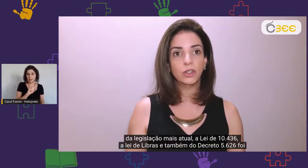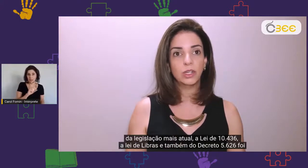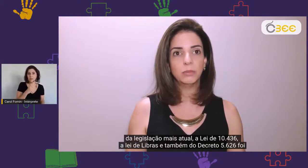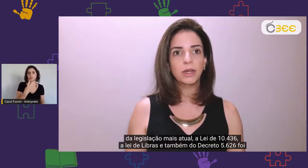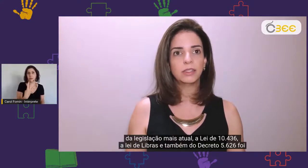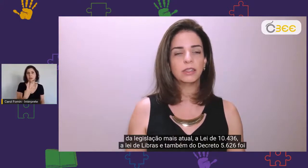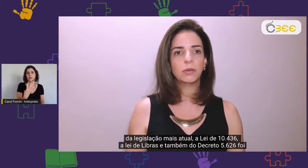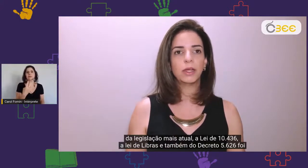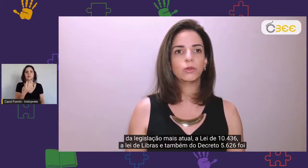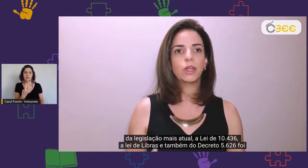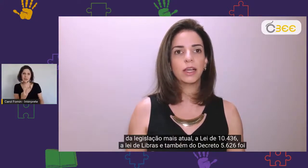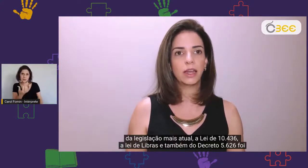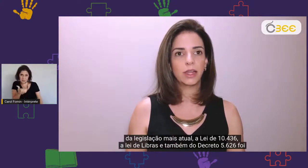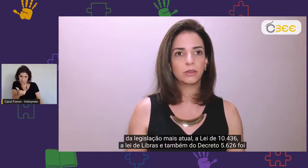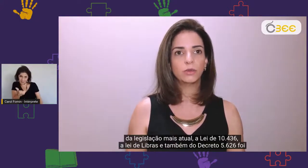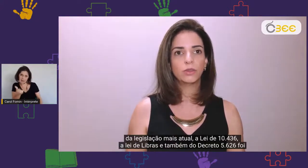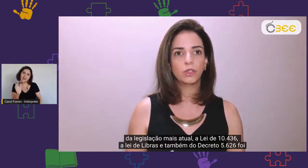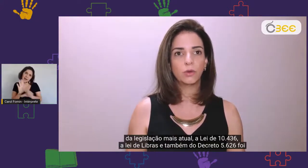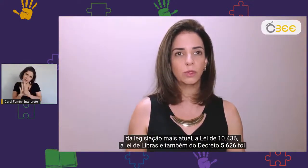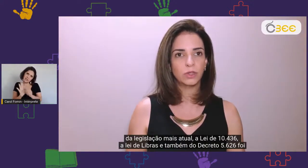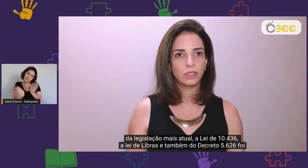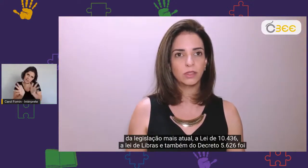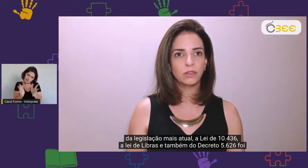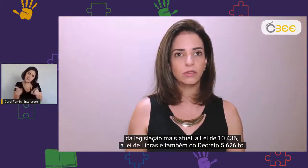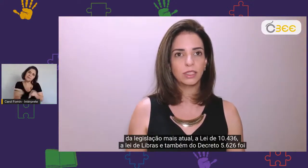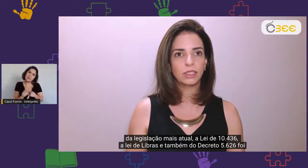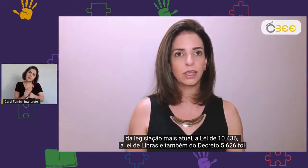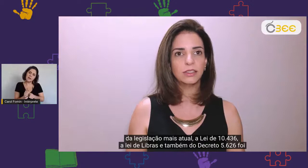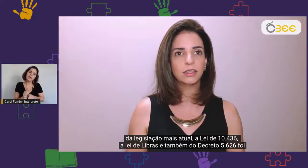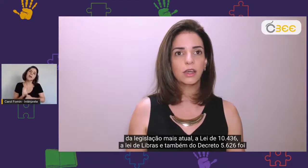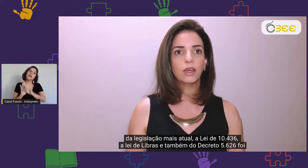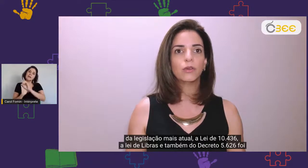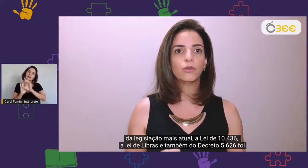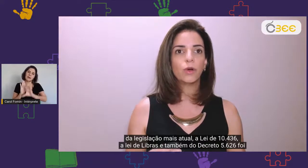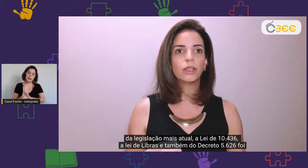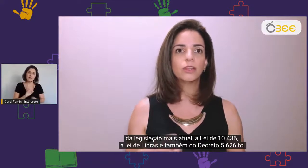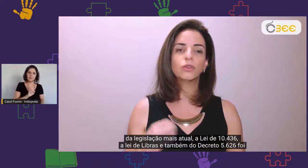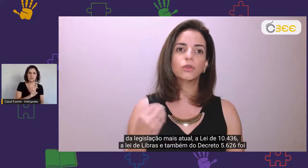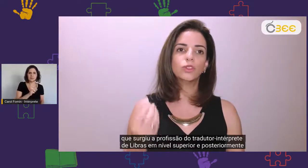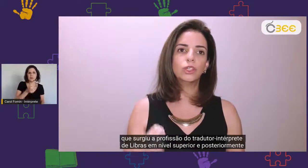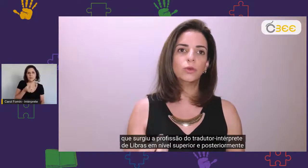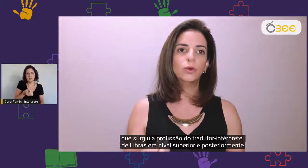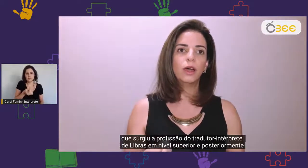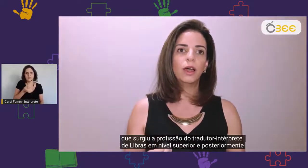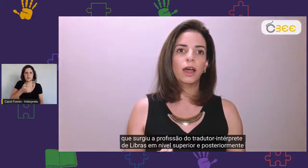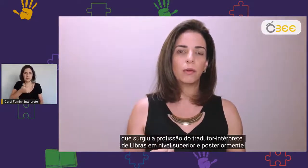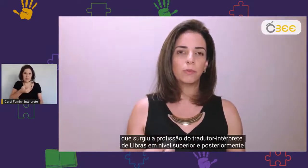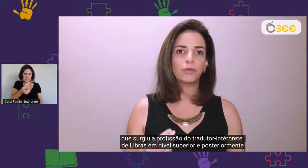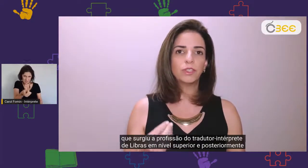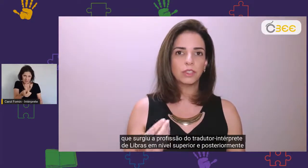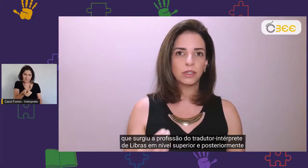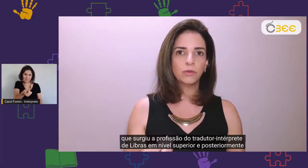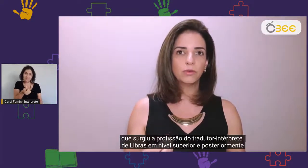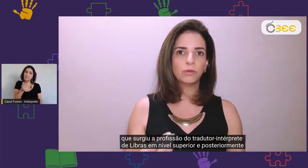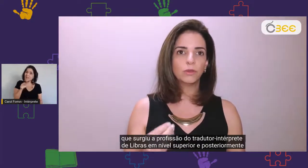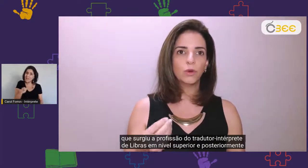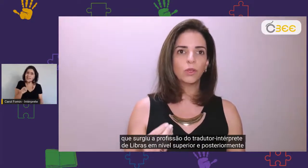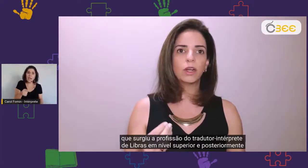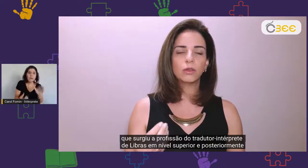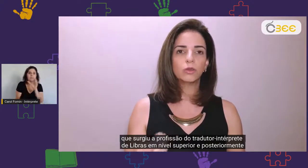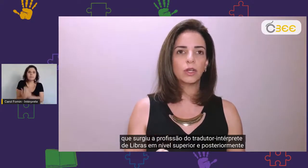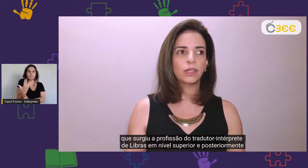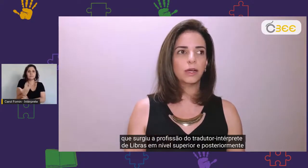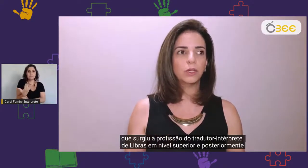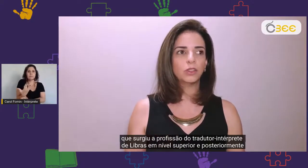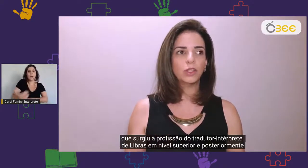10.436, a lei de Libras, e também do decreto 5.626, foi que surgiu a profissão